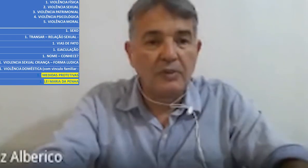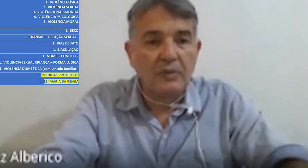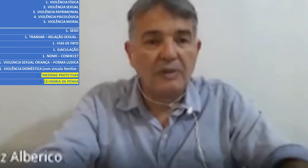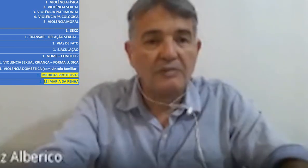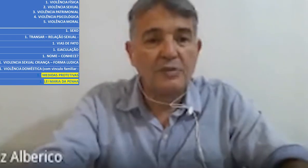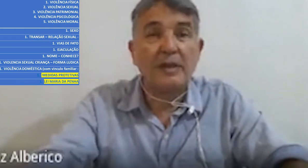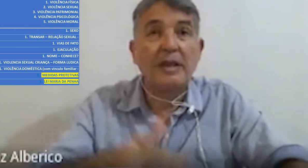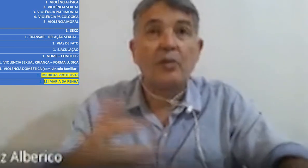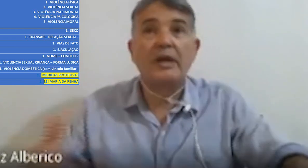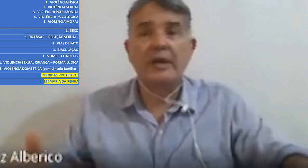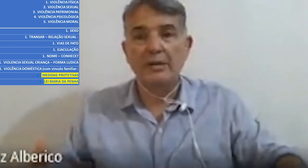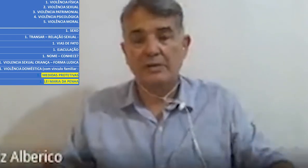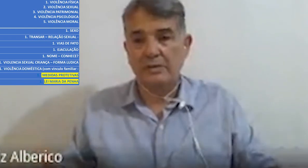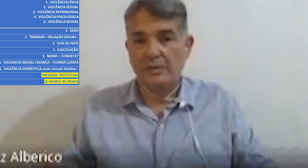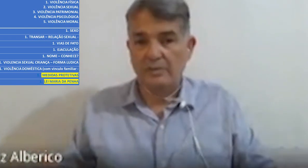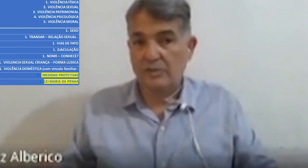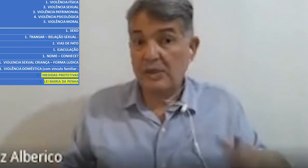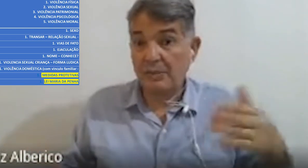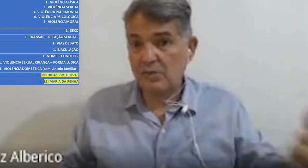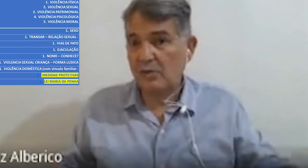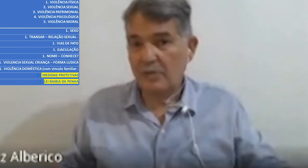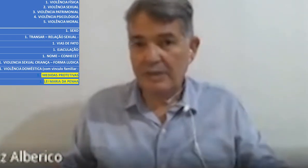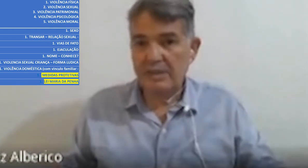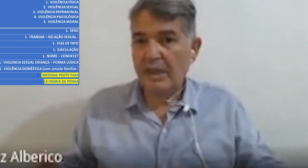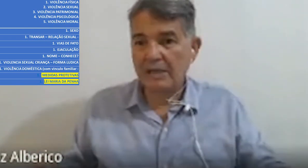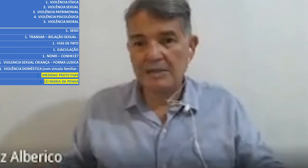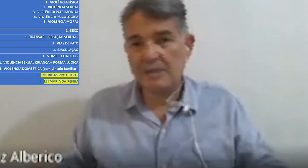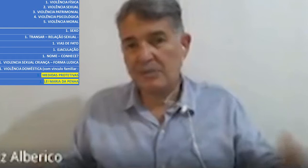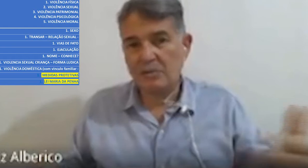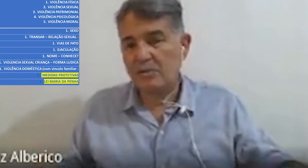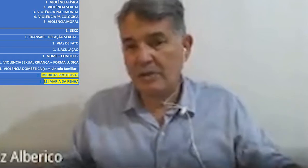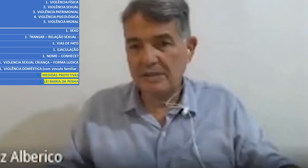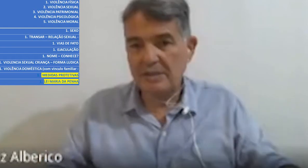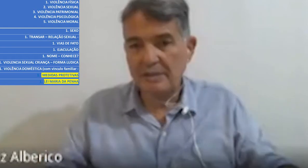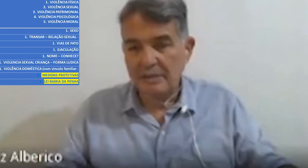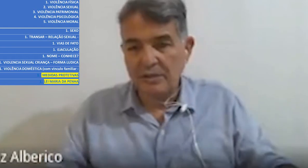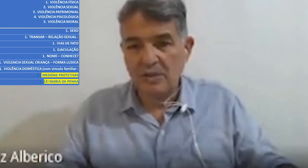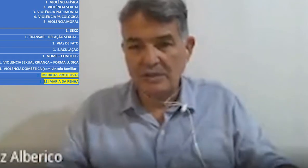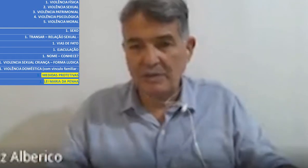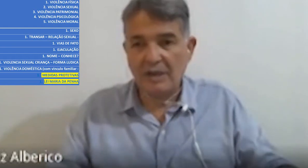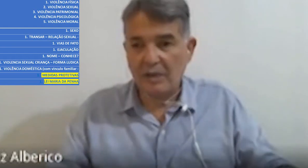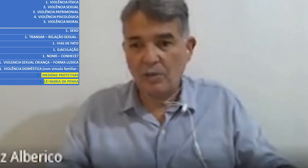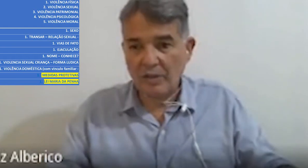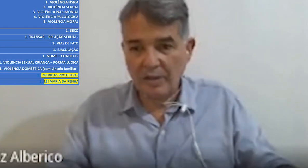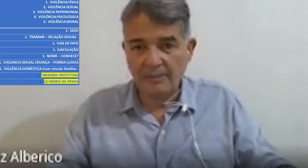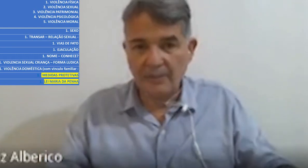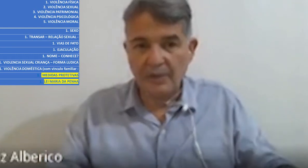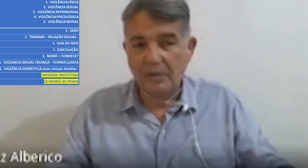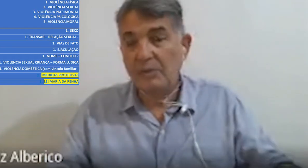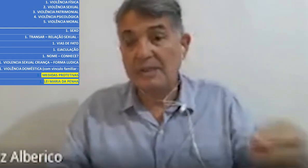Então a gente vai explicar o quê? Se a pessoa conhece AIDS, se a pessoa conhece doença venérea ou o quê. Então precisa